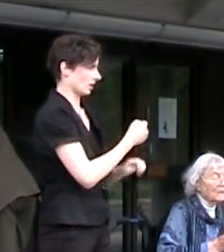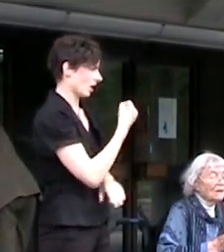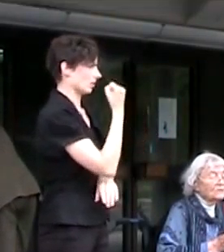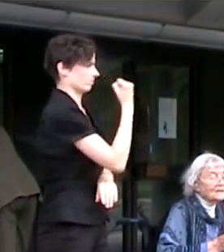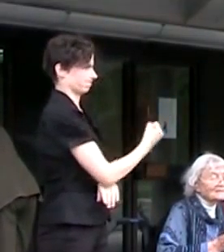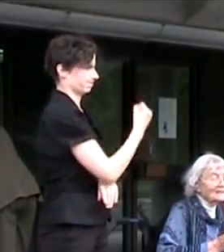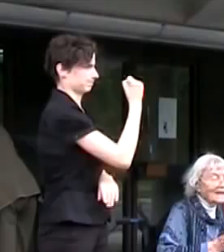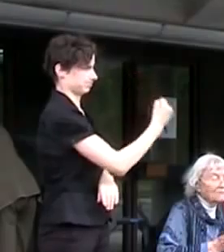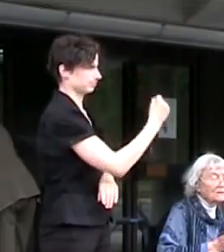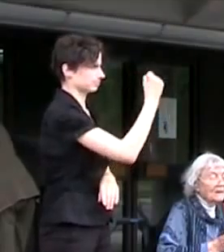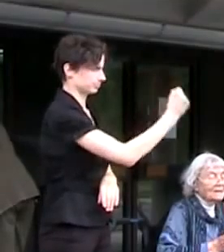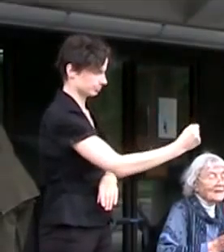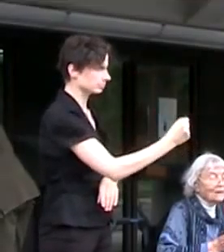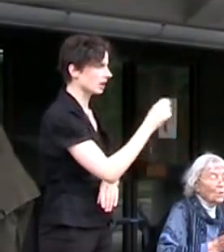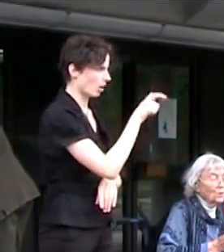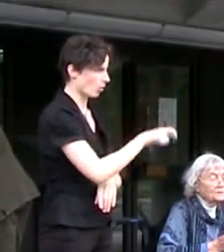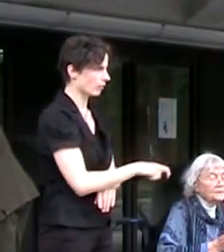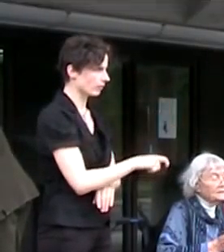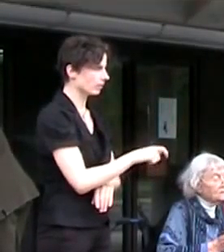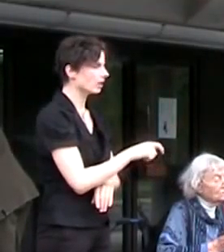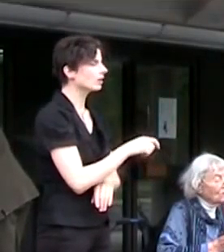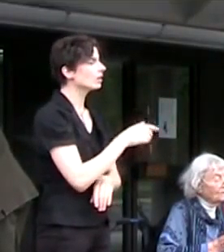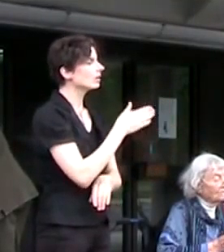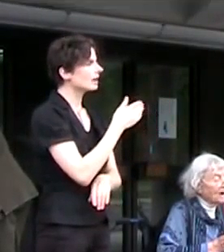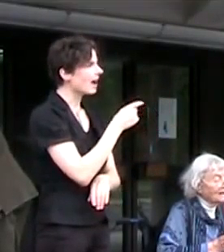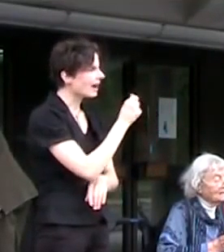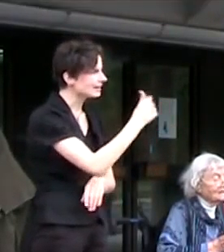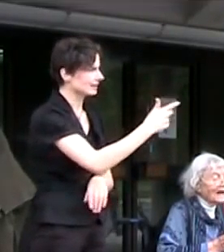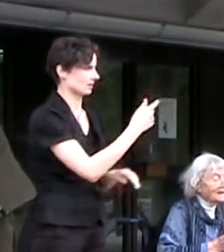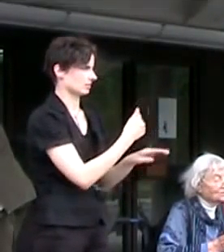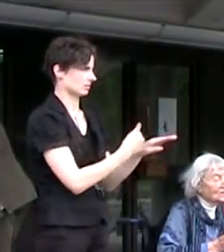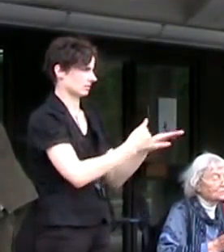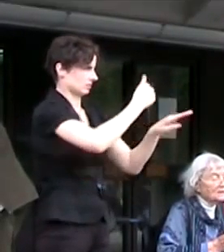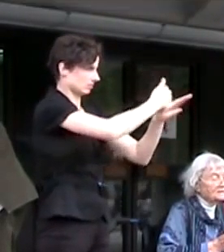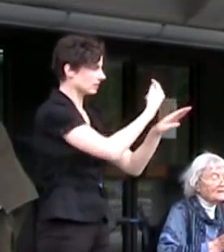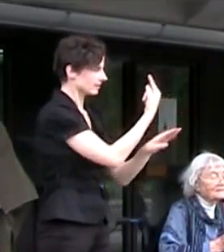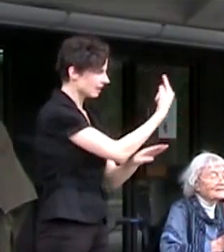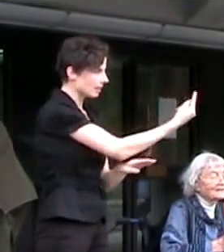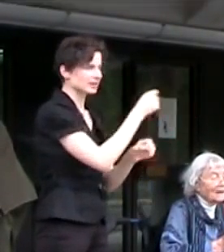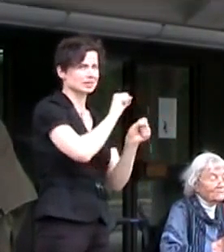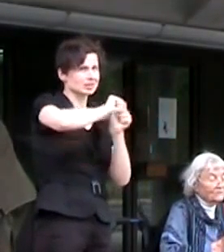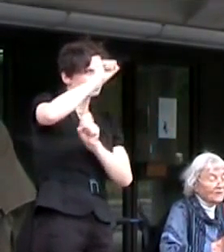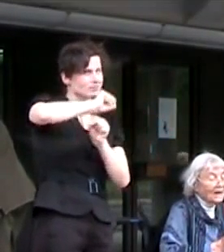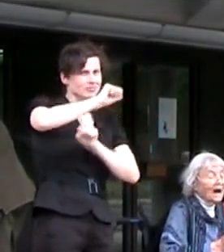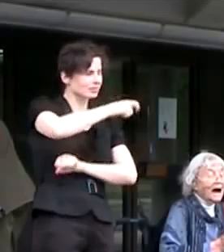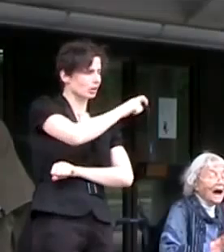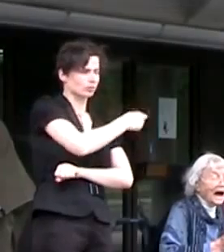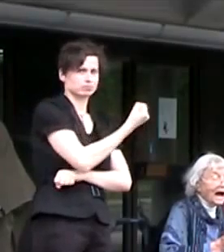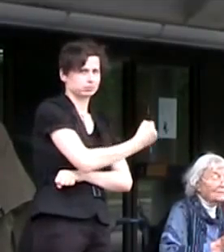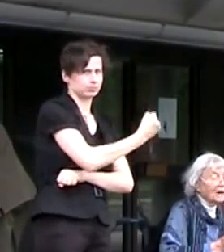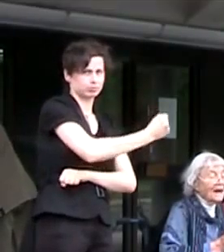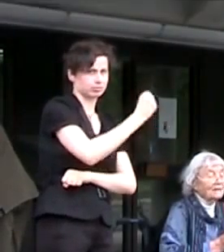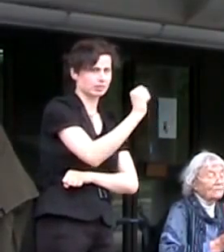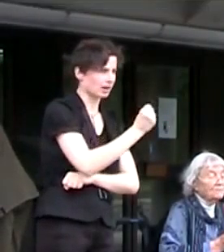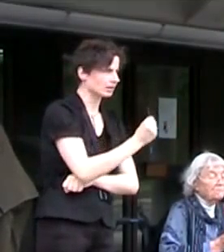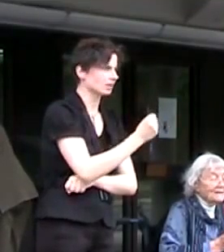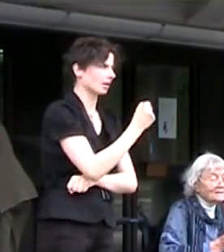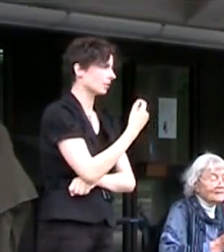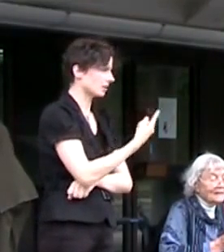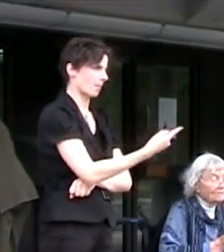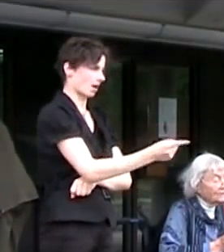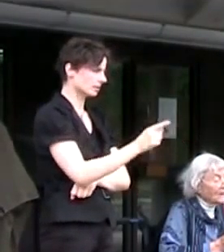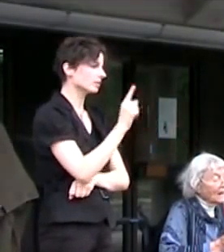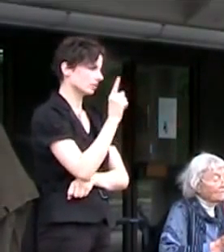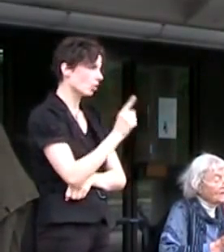erfolgreich für das Leben seiner untätig nur verwarrten Anstaltspatienten gekämpft. Aber eine viel